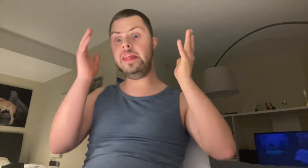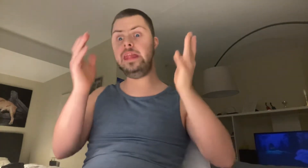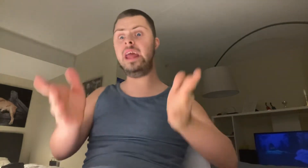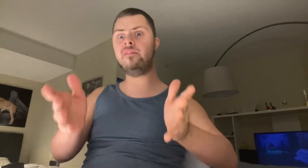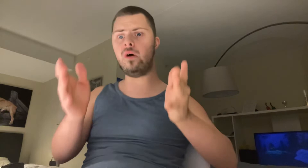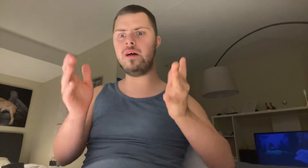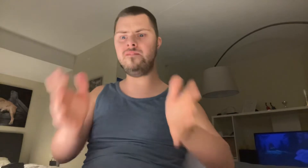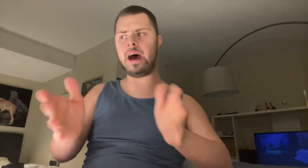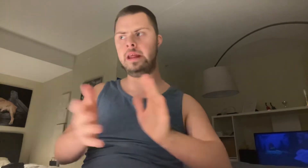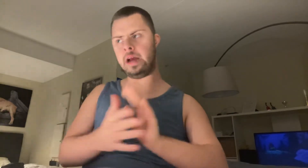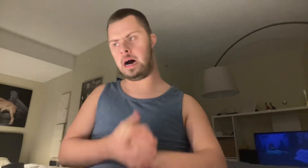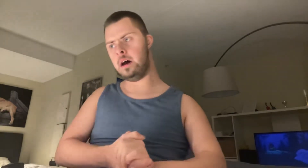ni får välja